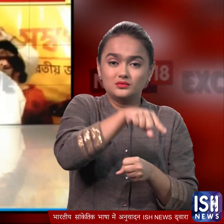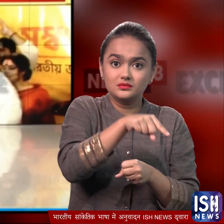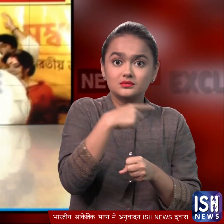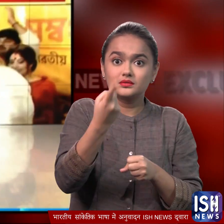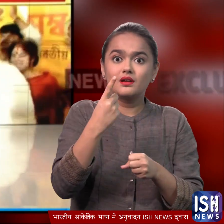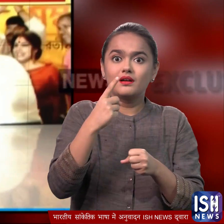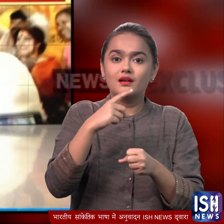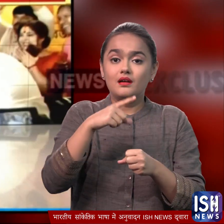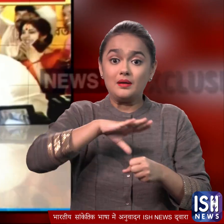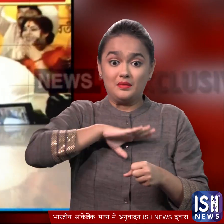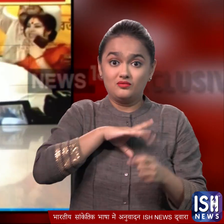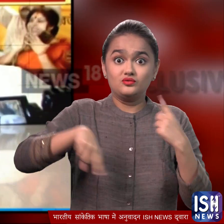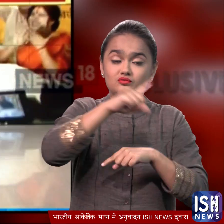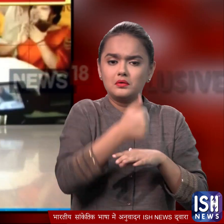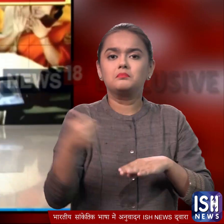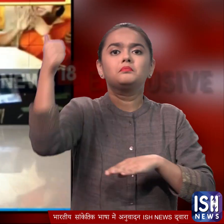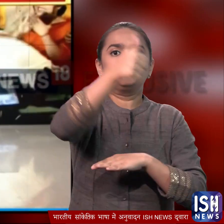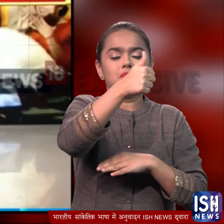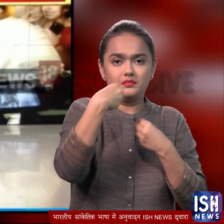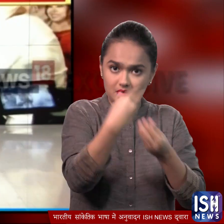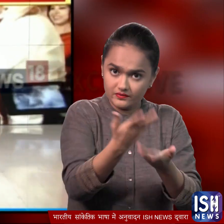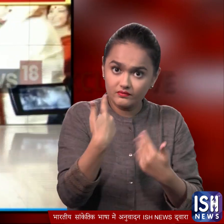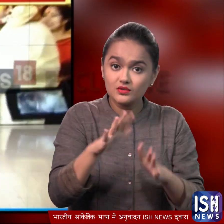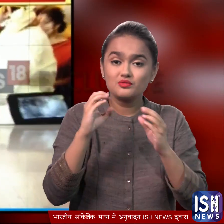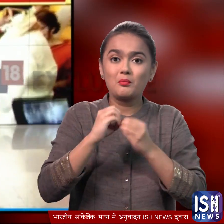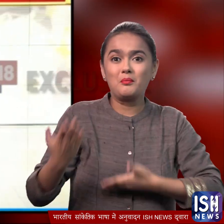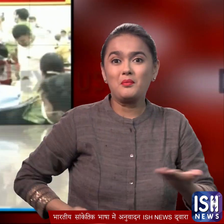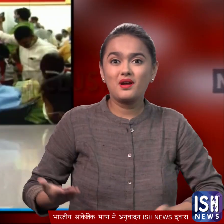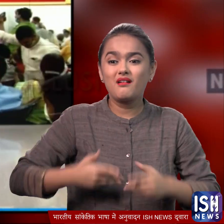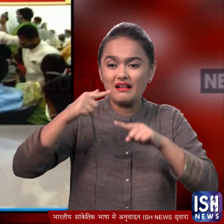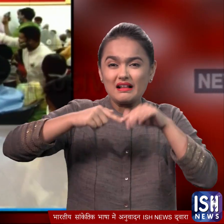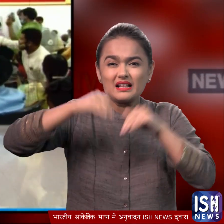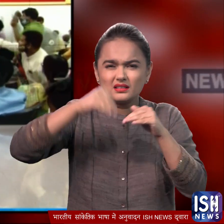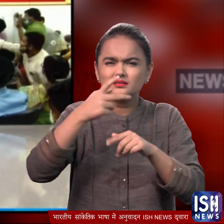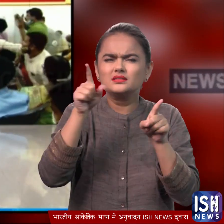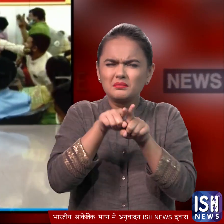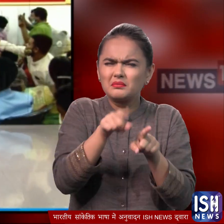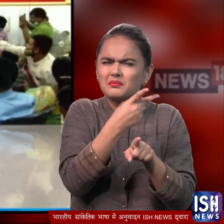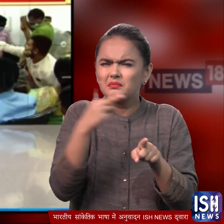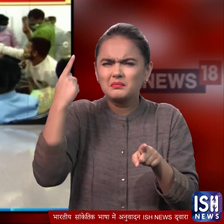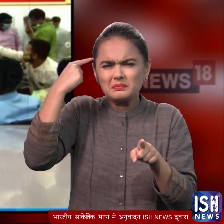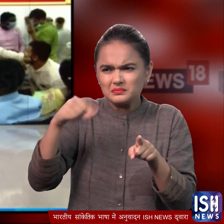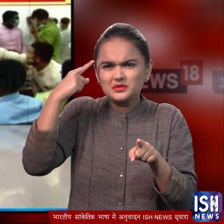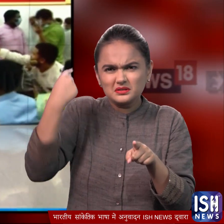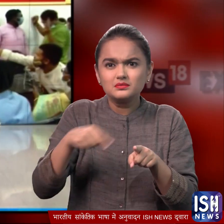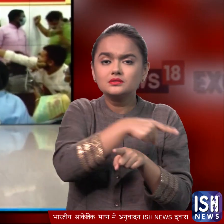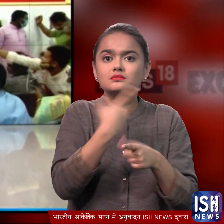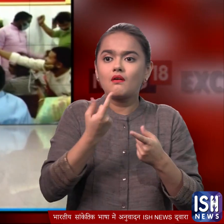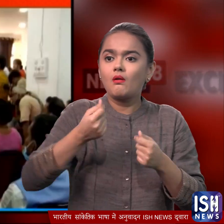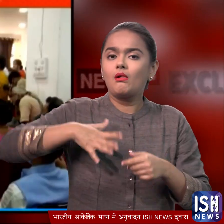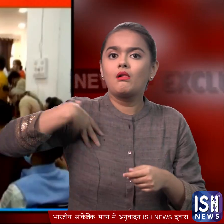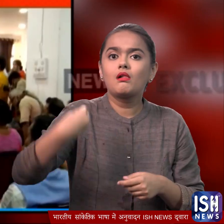को राष्ट्रीय उपाध्यक्ष बना दिया गया, जिन्होंने ये माना कि बंगाल चुनाव के दौरान कुछ गलतियों के कारण पार्टी को नुकसान उठाना